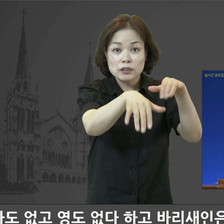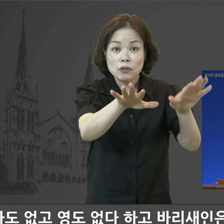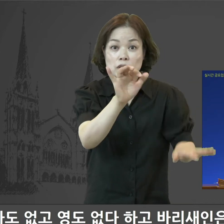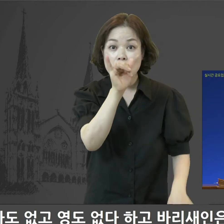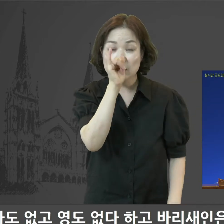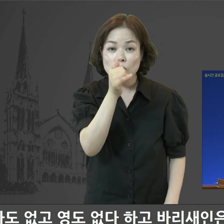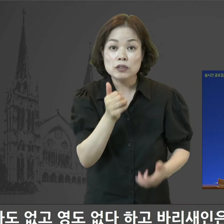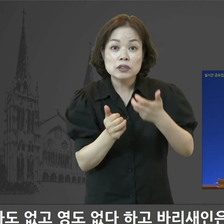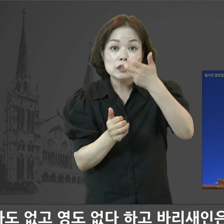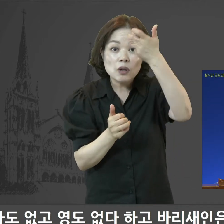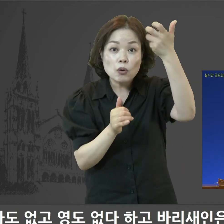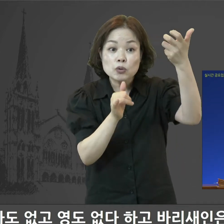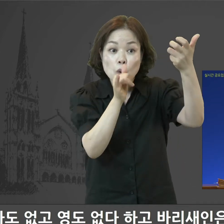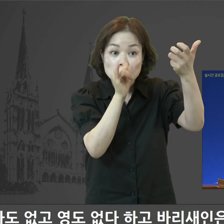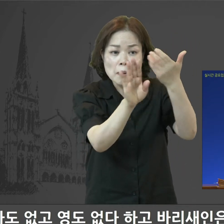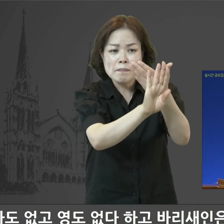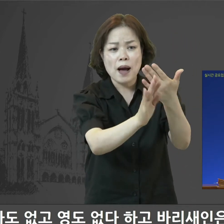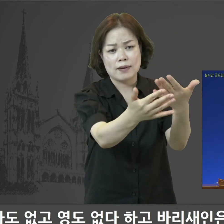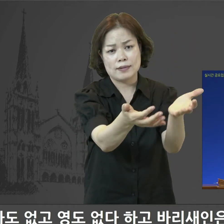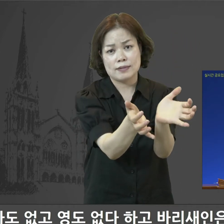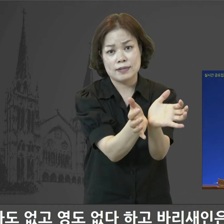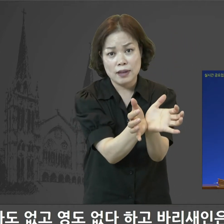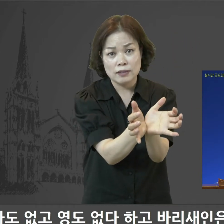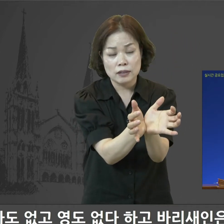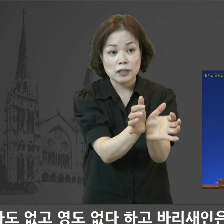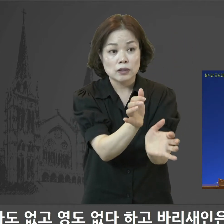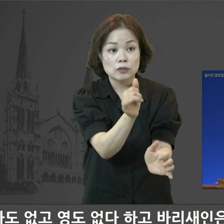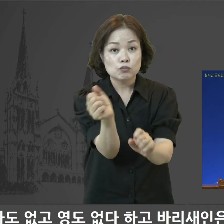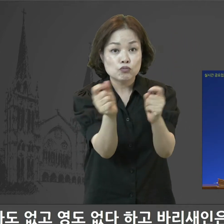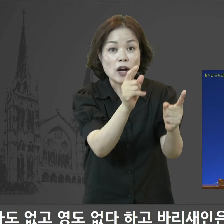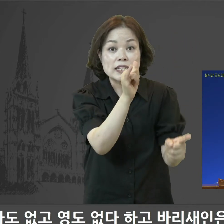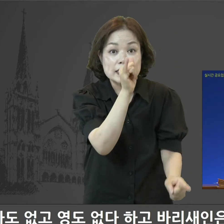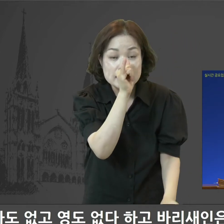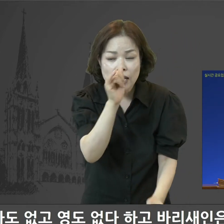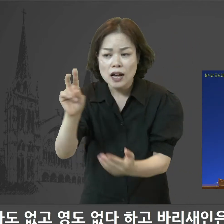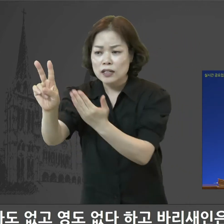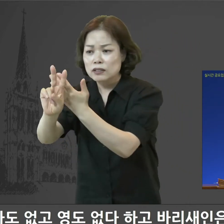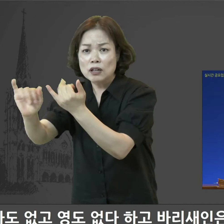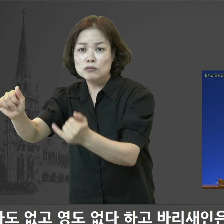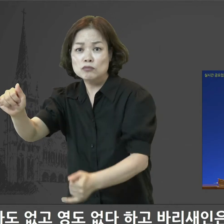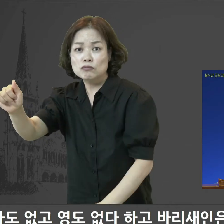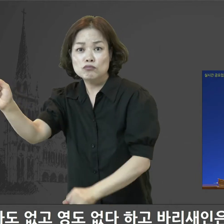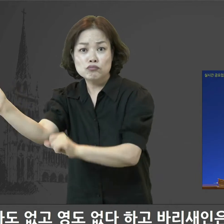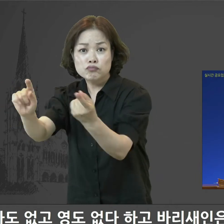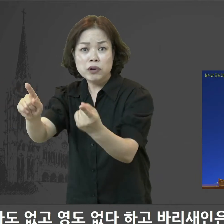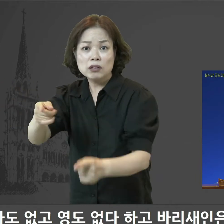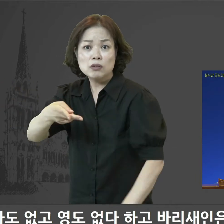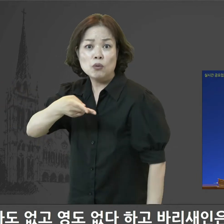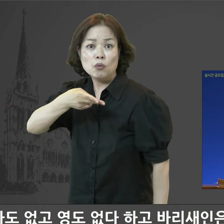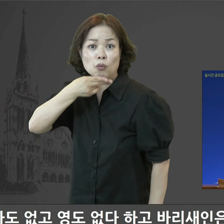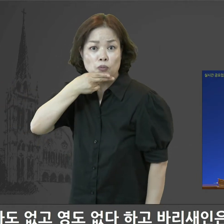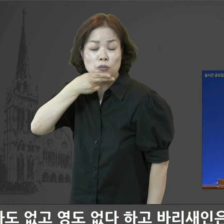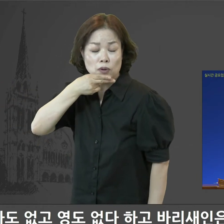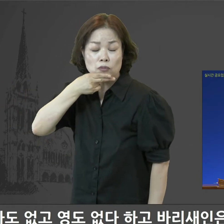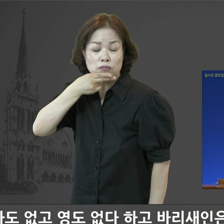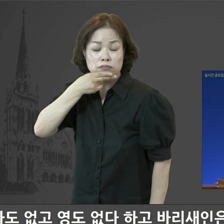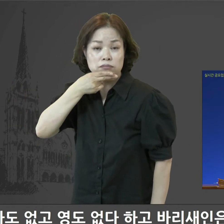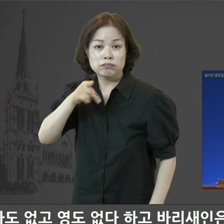있고 영도 있다. 바리새인은 부활이 있다, 사두개인은 부활이 없다, 이렇게 믿었다는